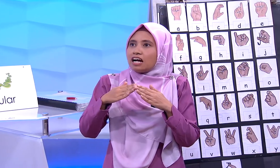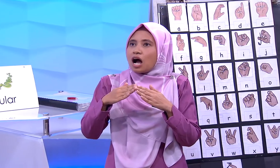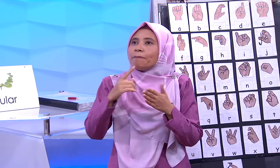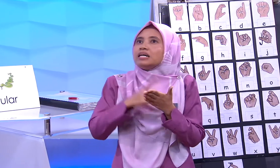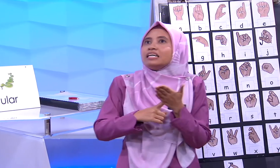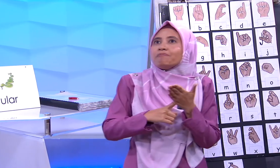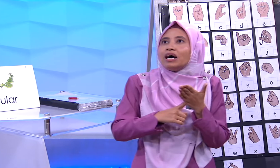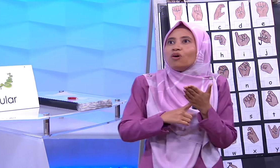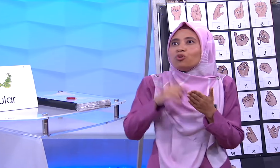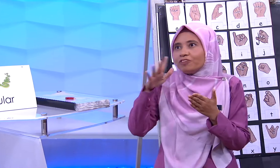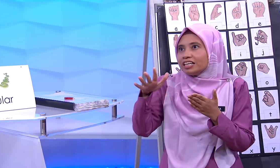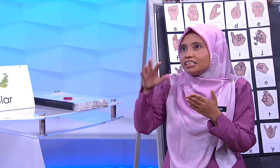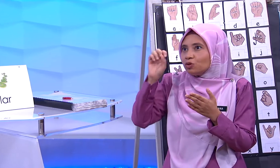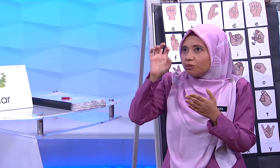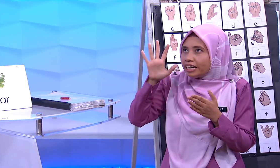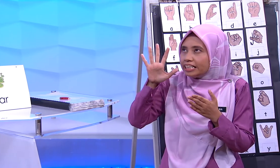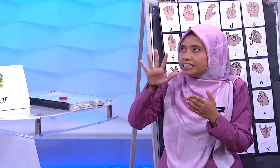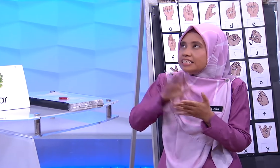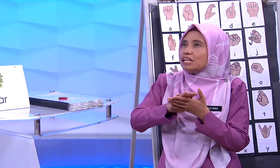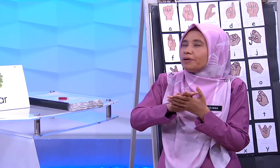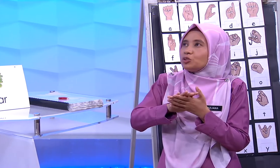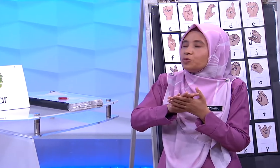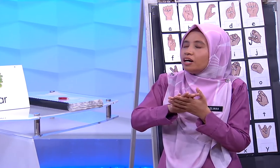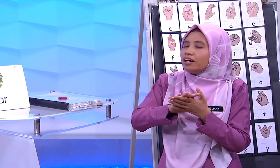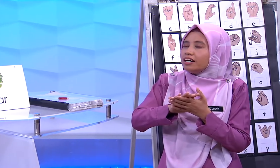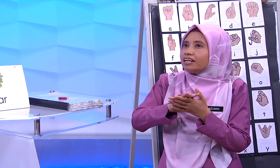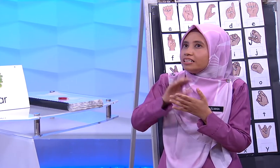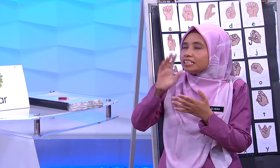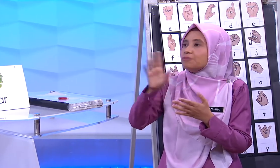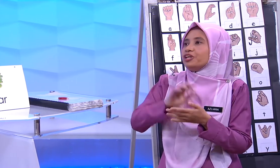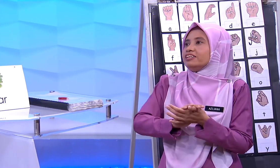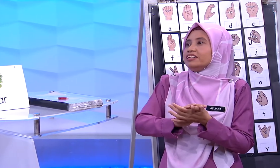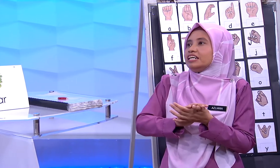rapet Ahok yang cek gue jernih lepas Tu hai oke